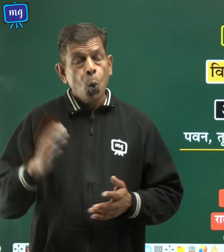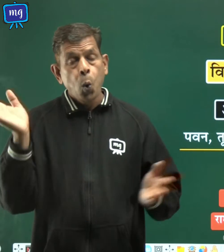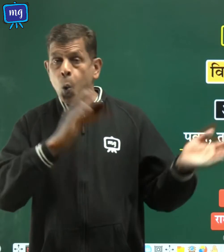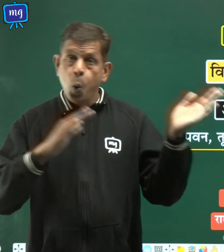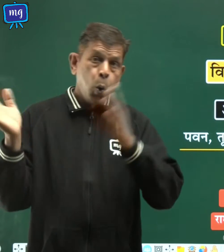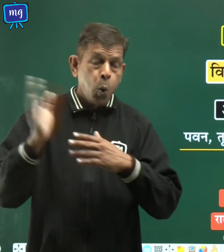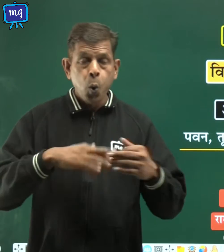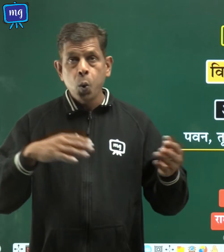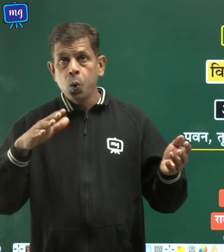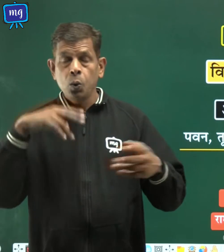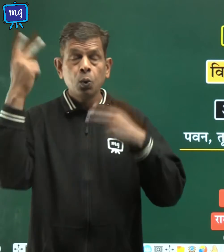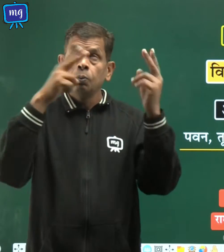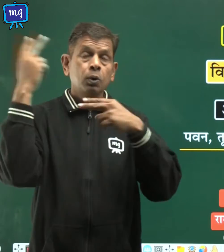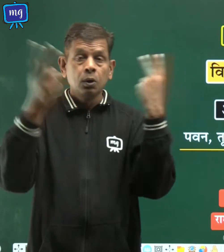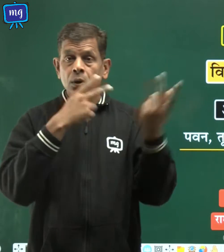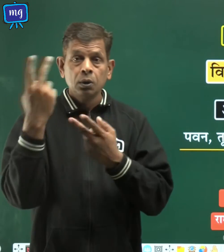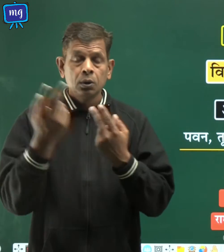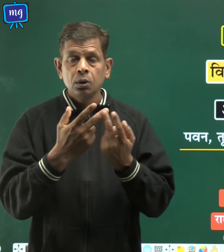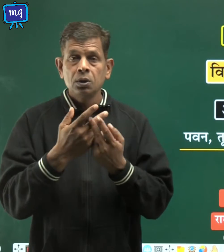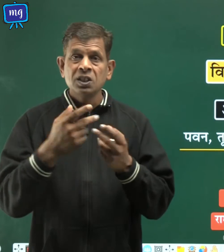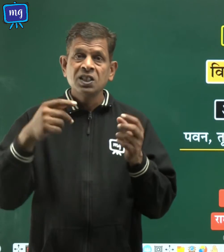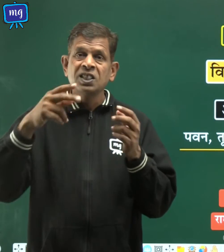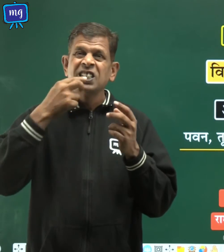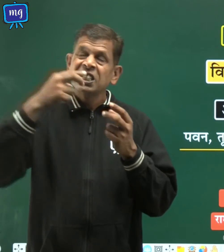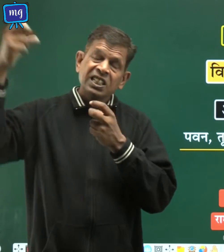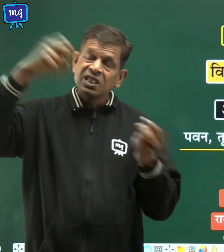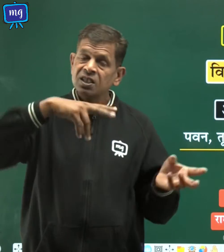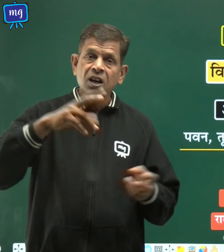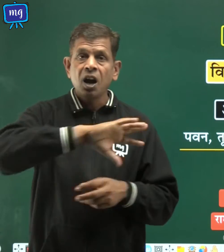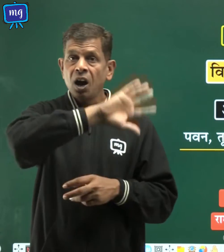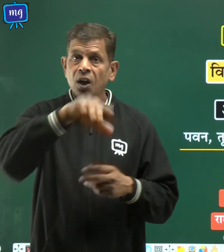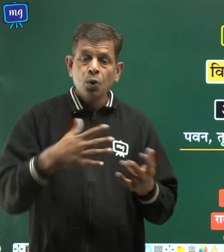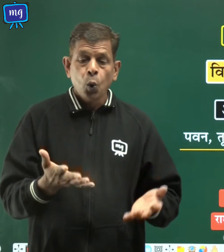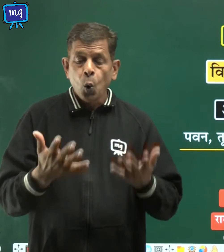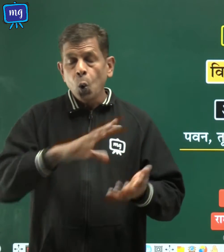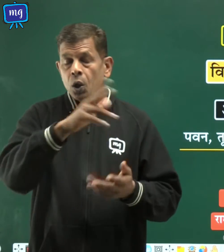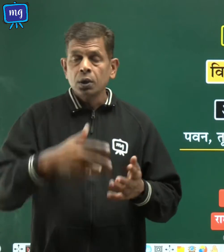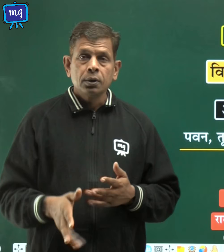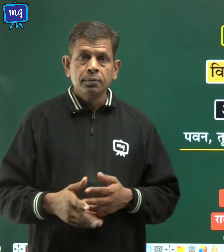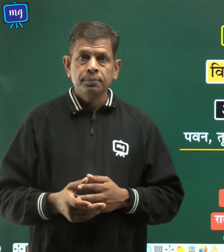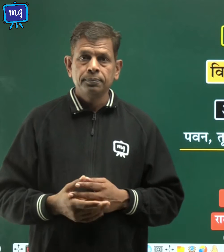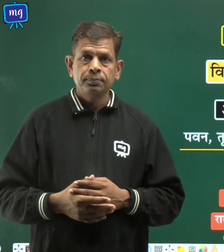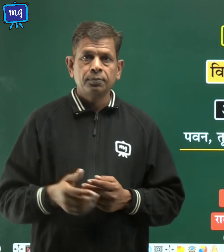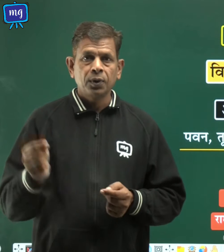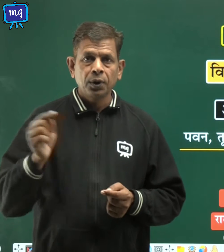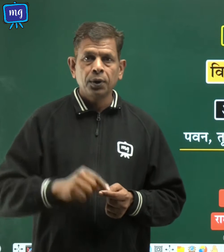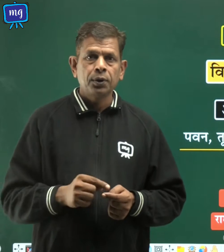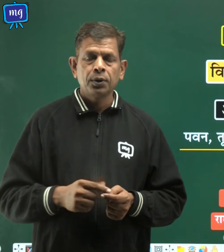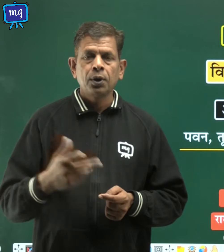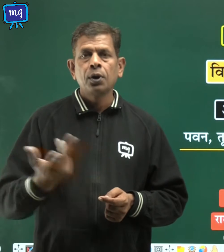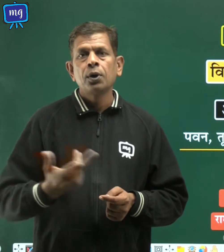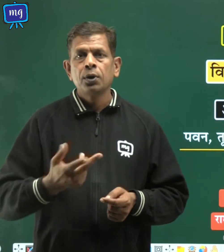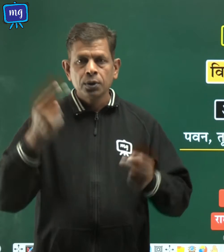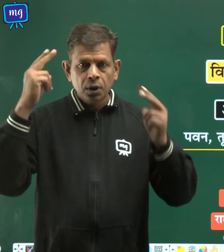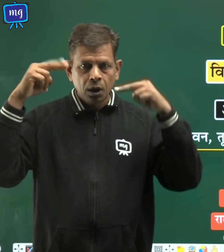तूफान, चक्रवात, तड़ित झंझा आदि आ जाते हैं, इनके क्या कारण होते